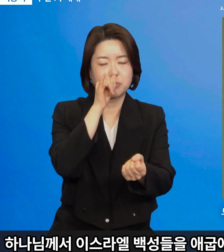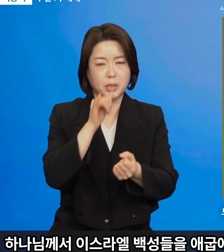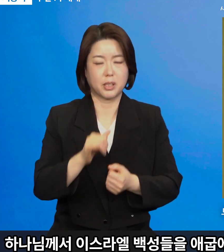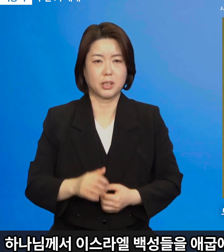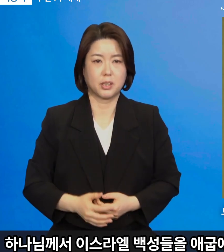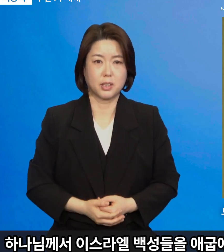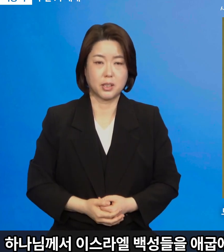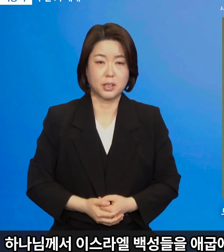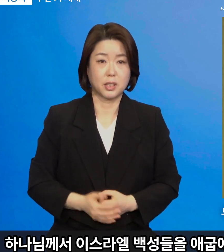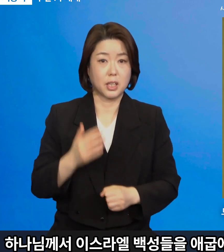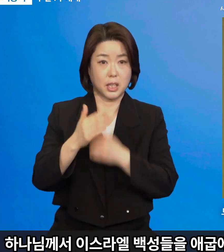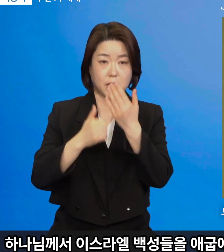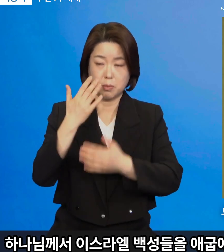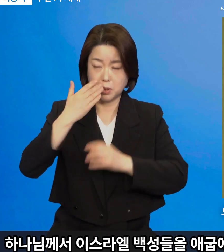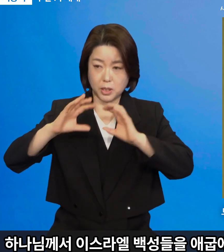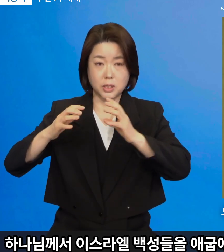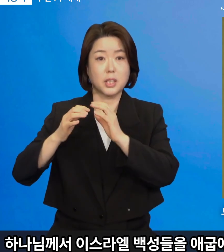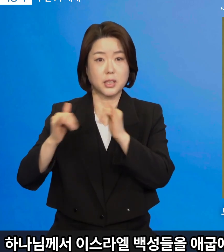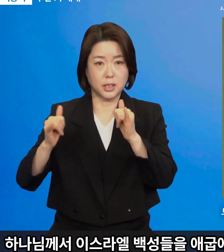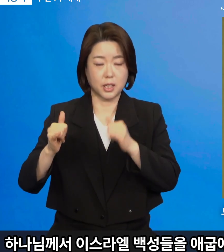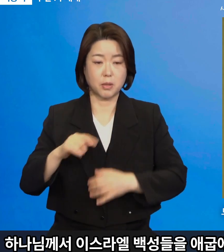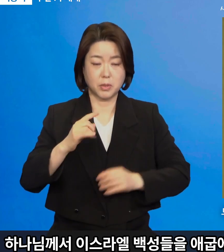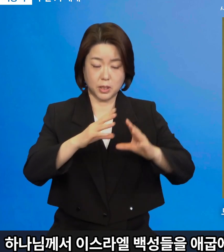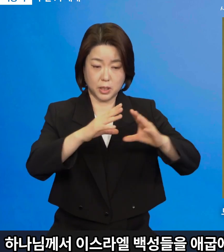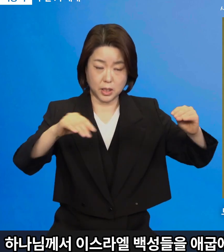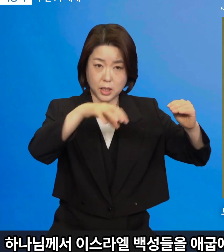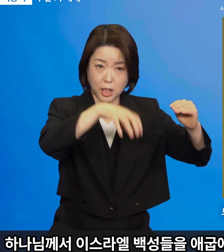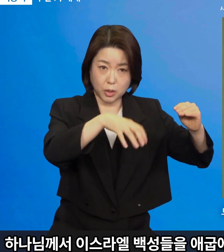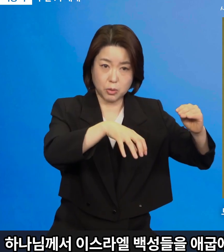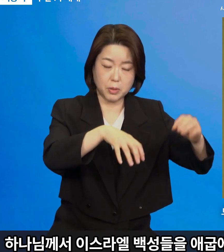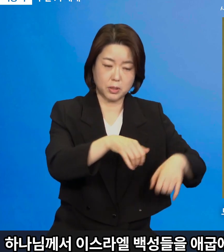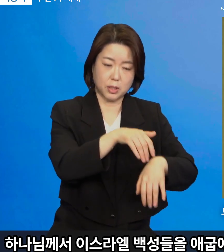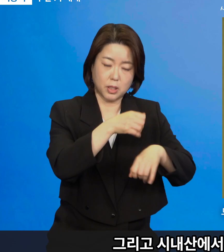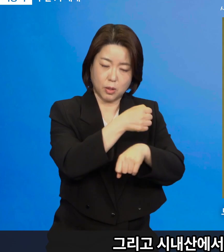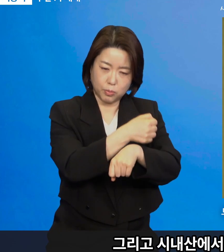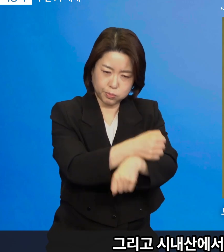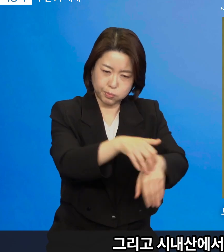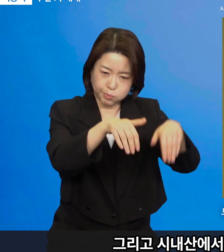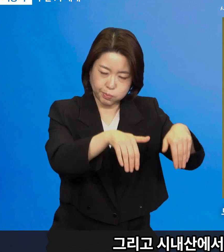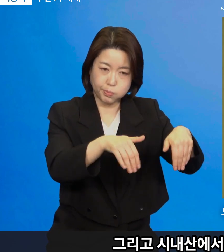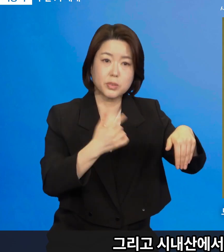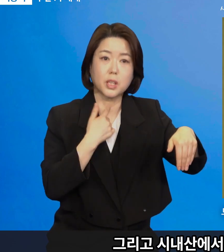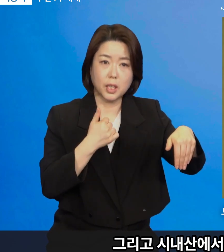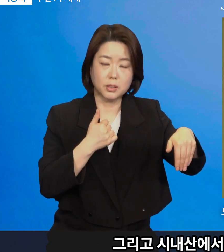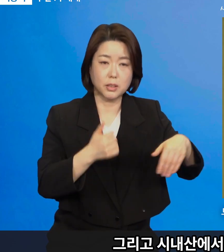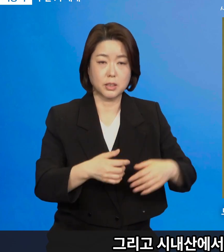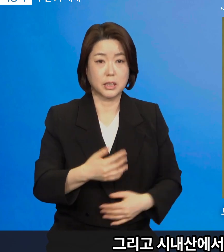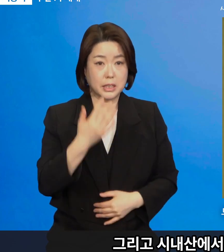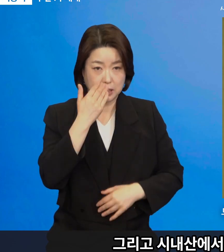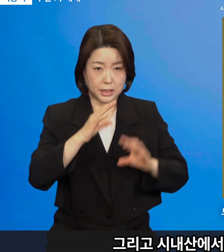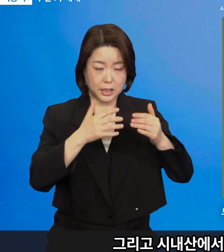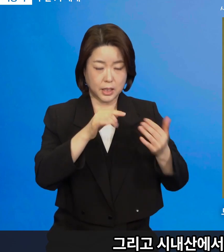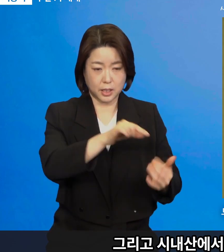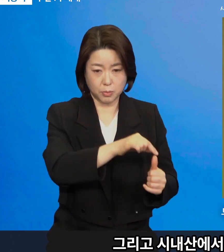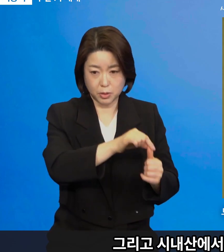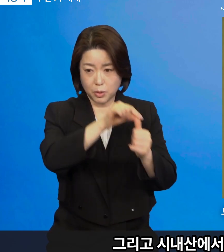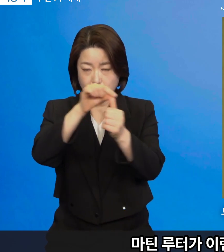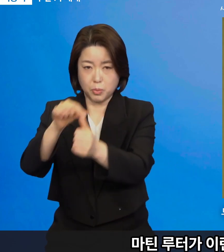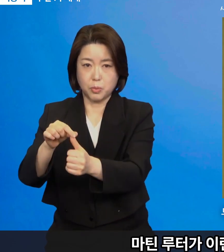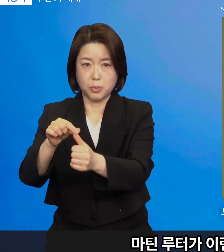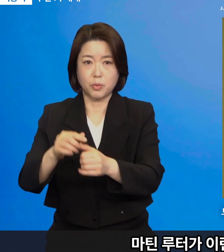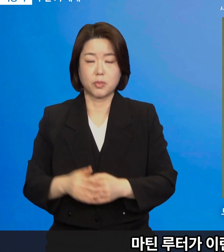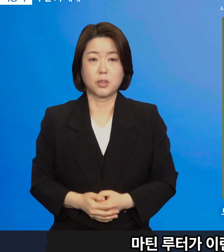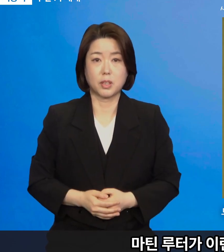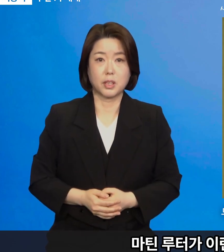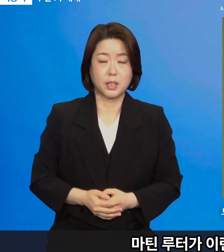하나님께서 이스라엘 백성들을 이 애굽에서 종살이 하던 이들을 건져 주셨어요. 그리고 시내산에서 십계명을 주십니다.